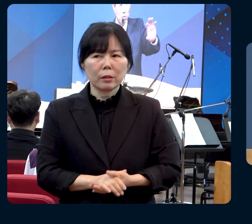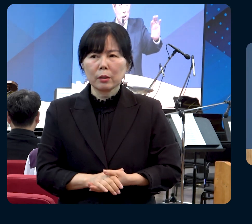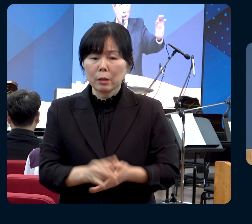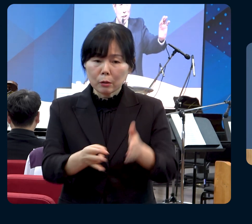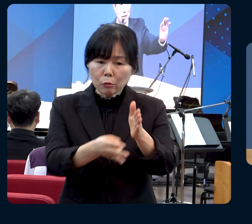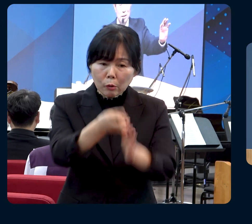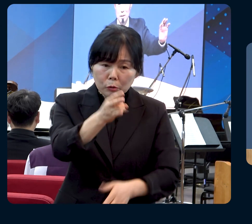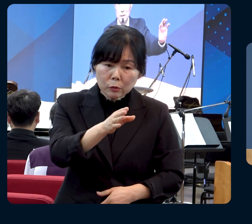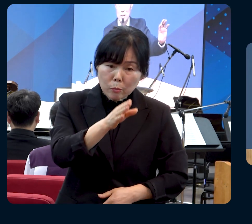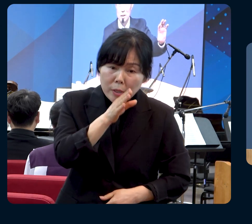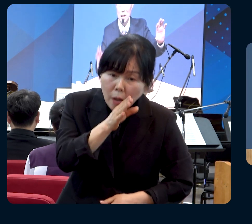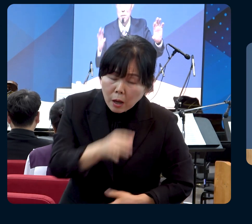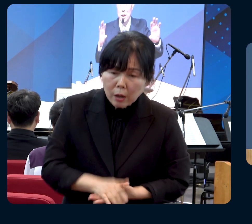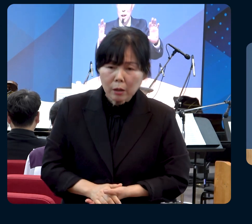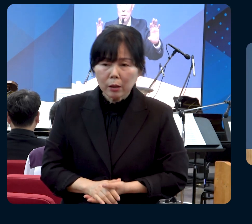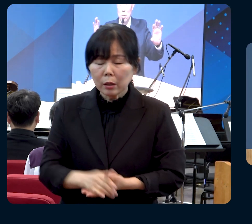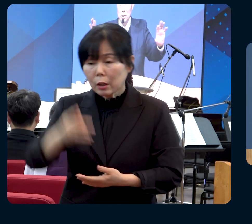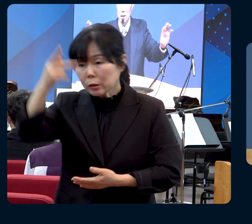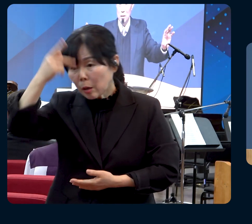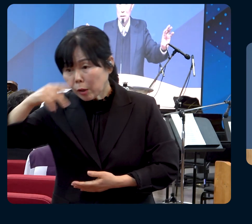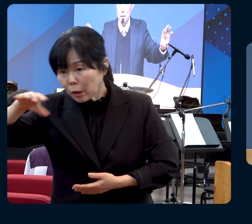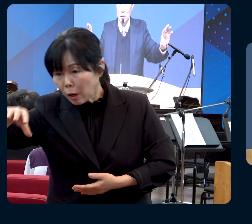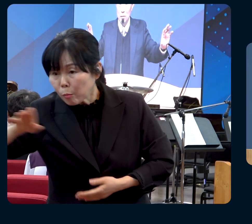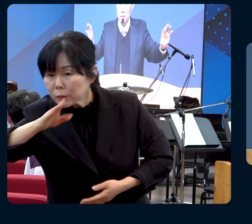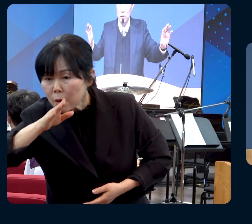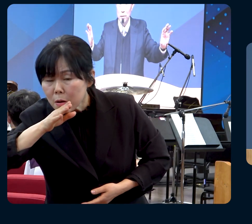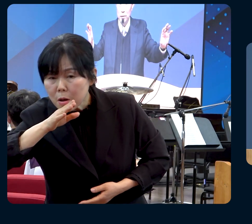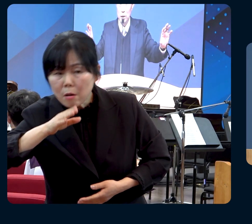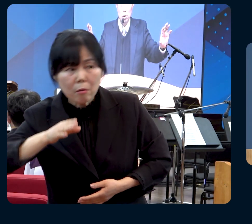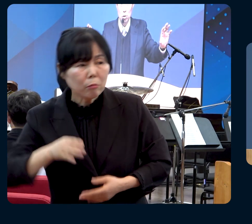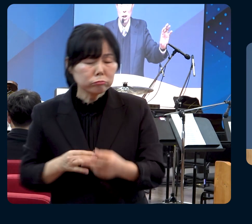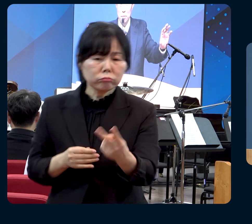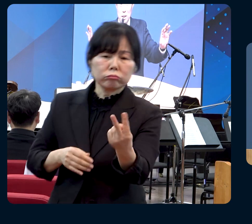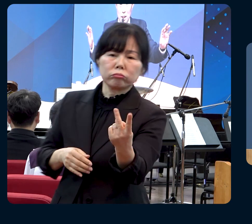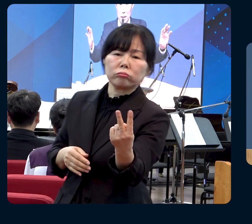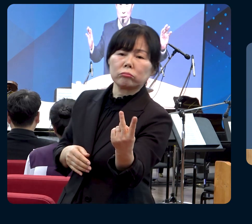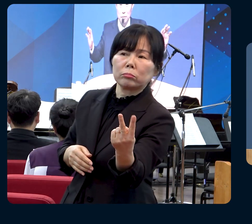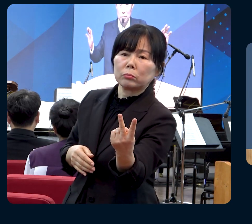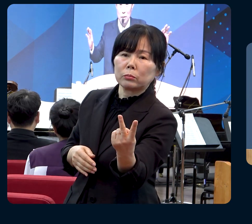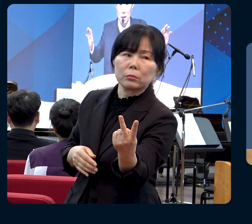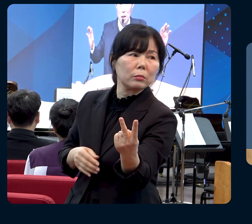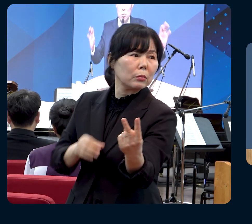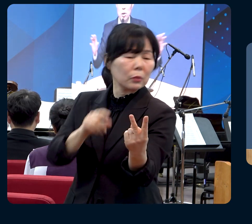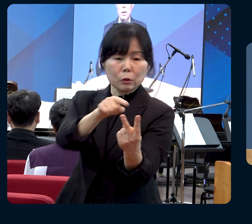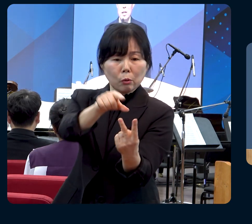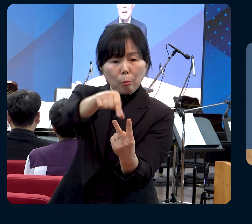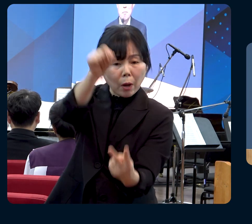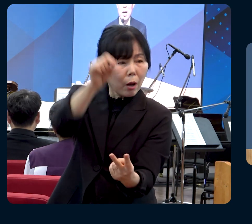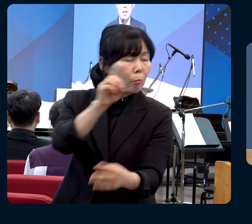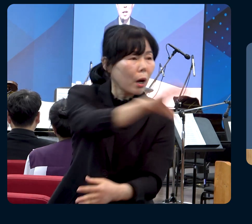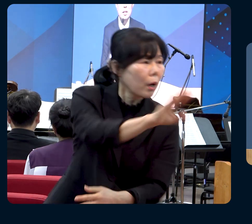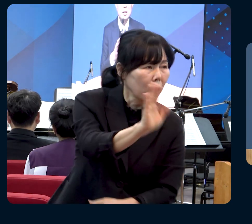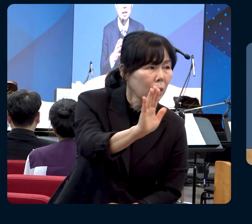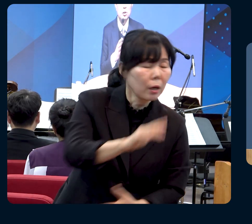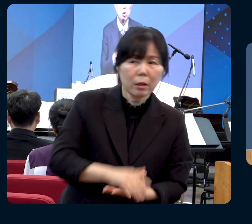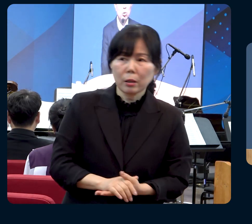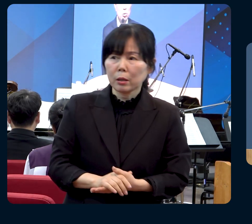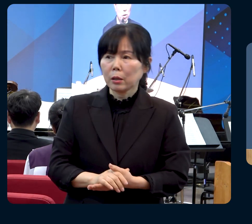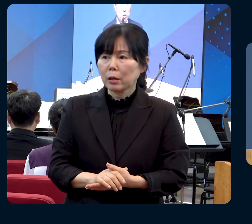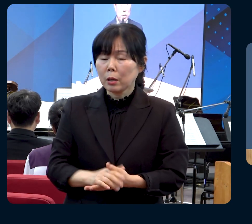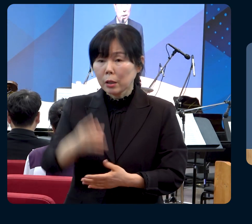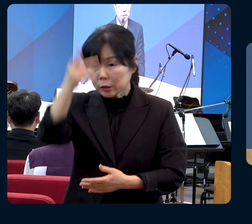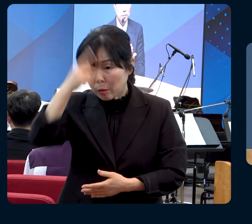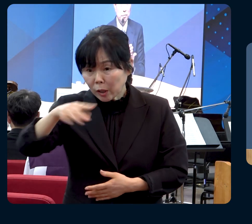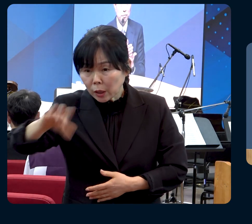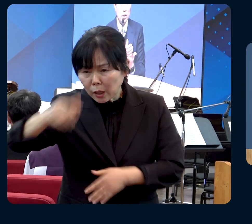예루살렘이 옳으냐? 사마리아가 옳으냐? 이것으로 답하지 않아요. 물론 사마리아의 제사는